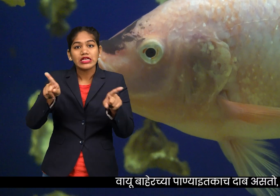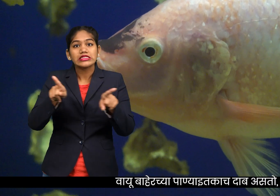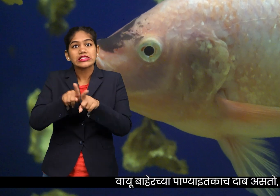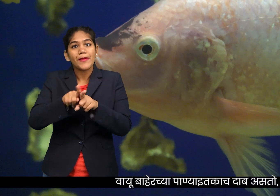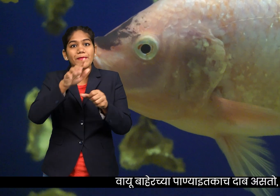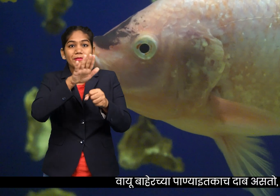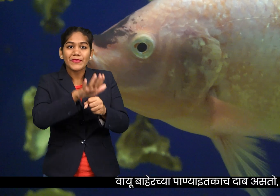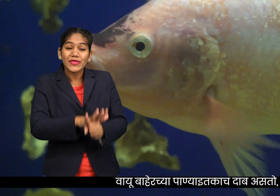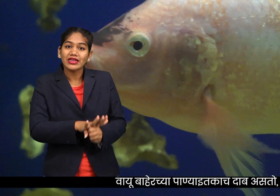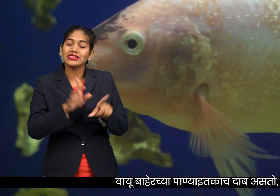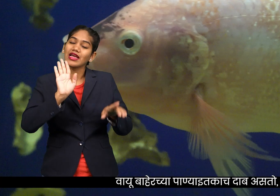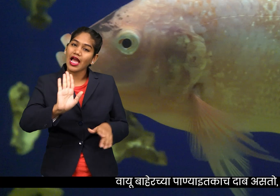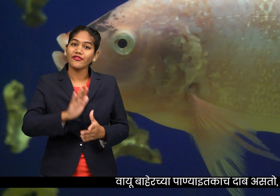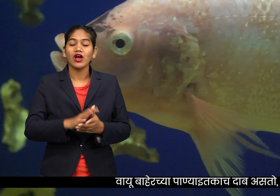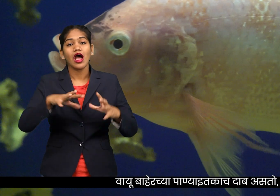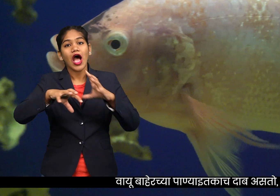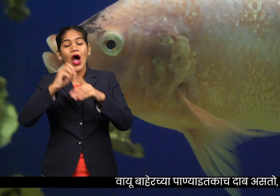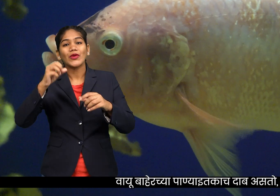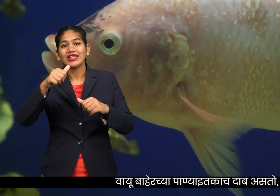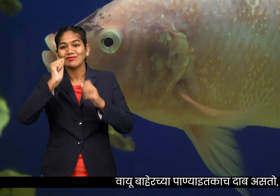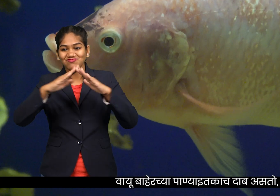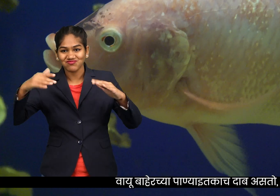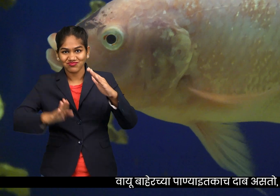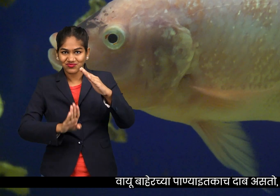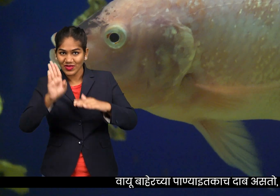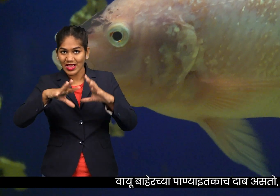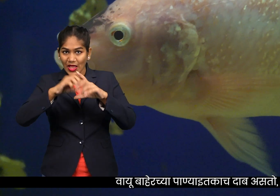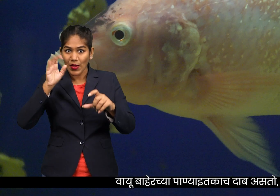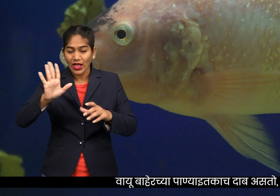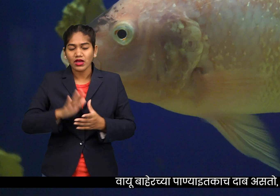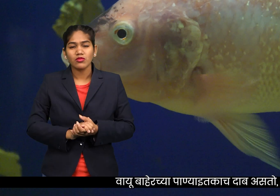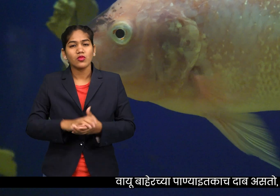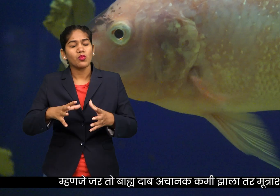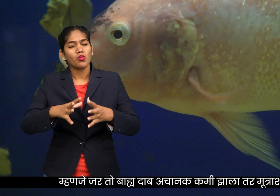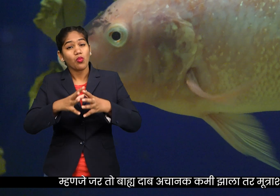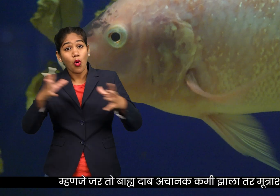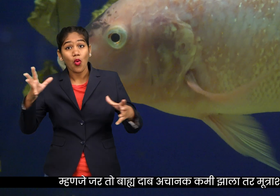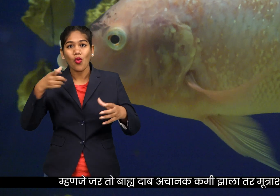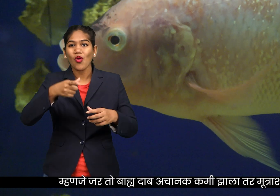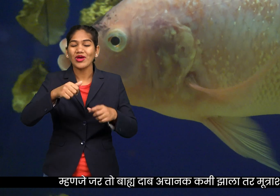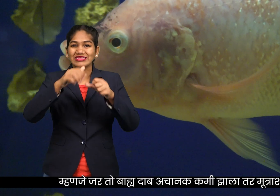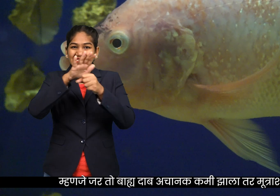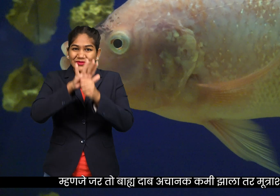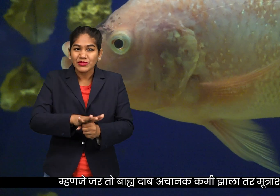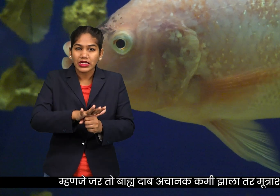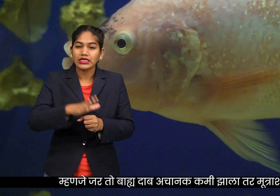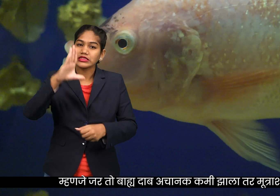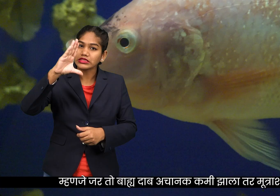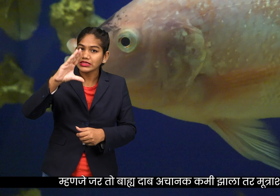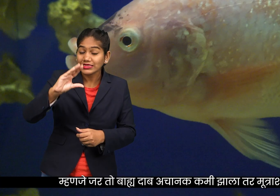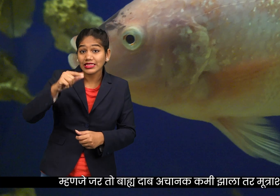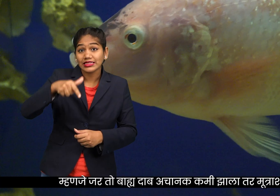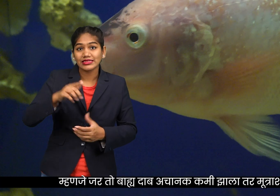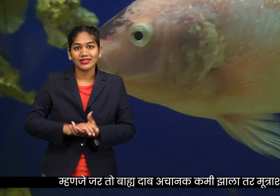वायू बाहेरच्या पाण्याइतकाच दाब असतो. म्हणजे जर तो बाह्य